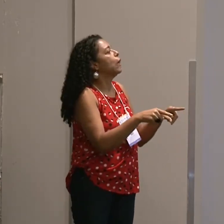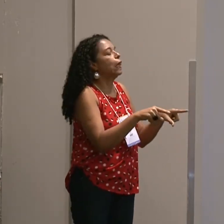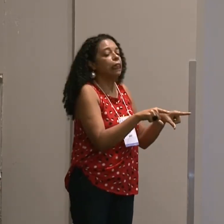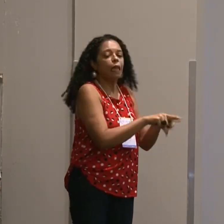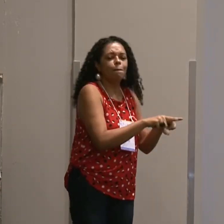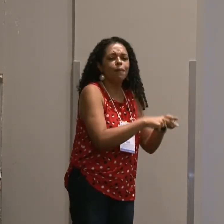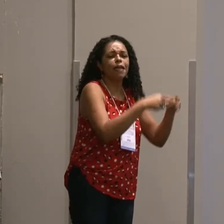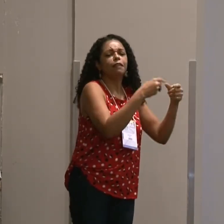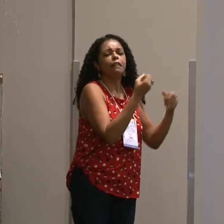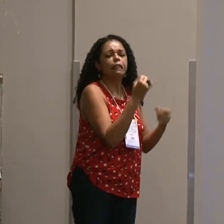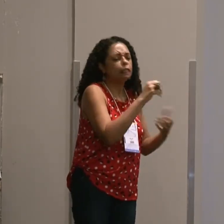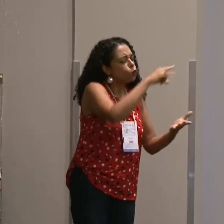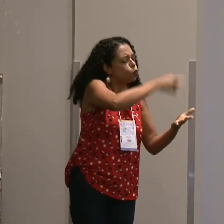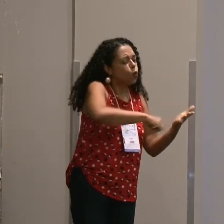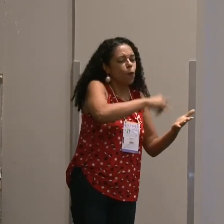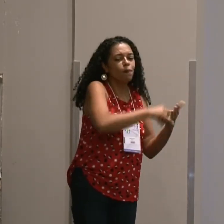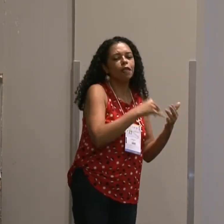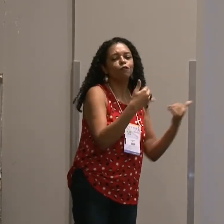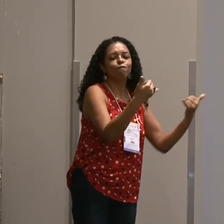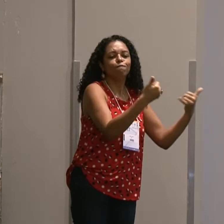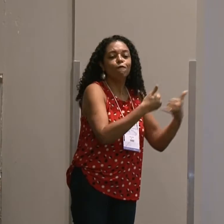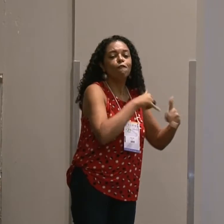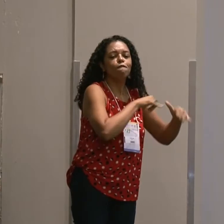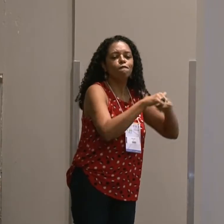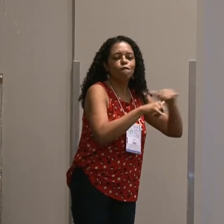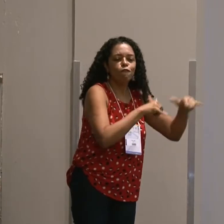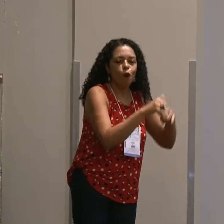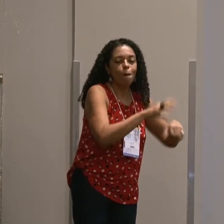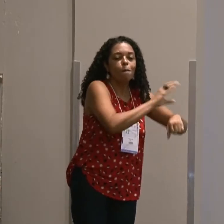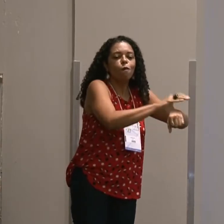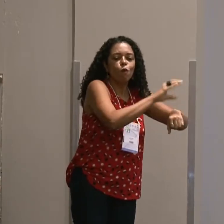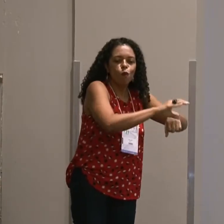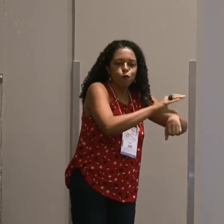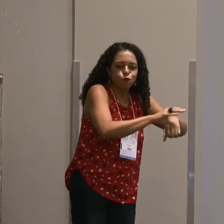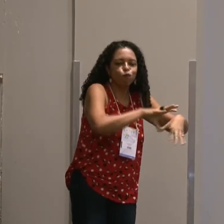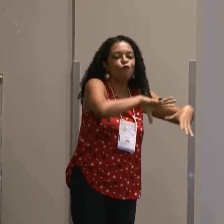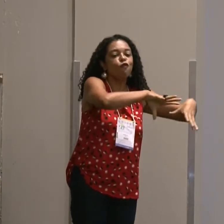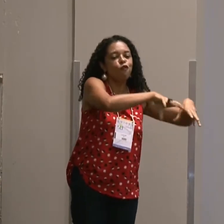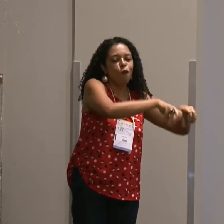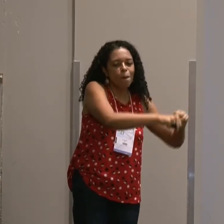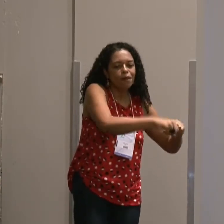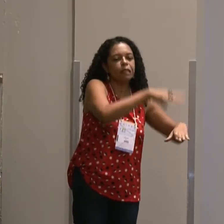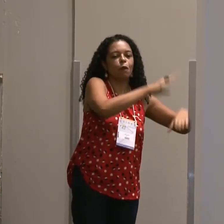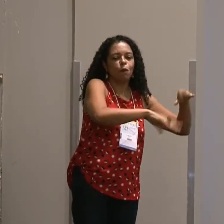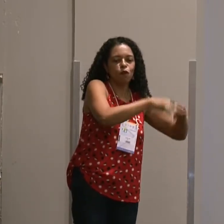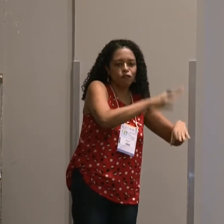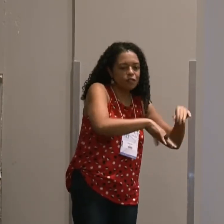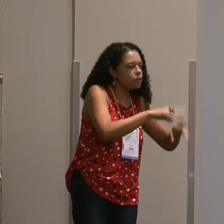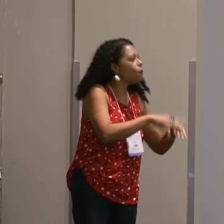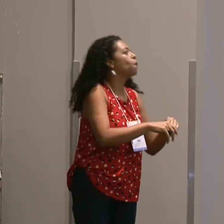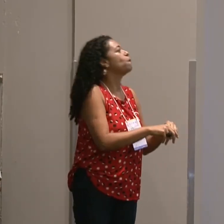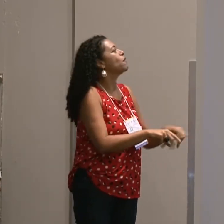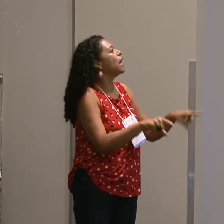INES, e também, se o documento mostra informações sobre cursos de formação profissional,